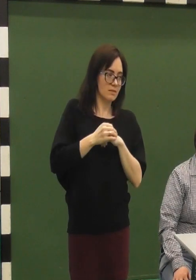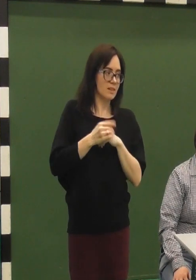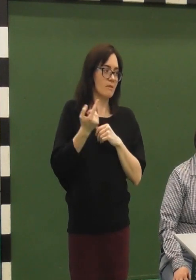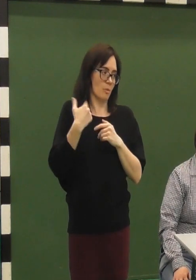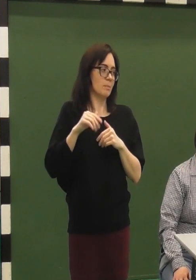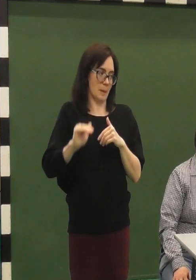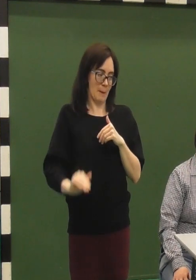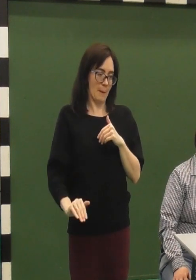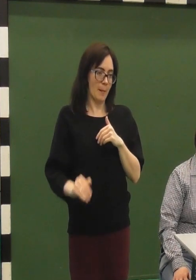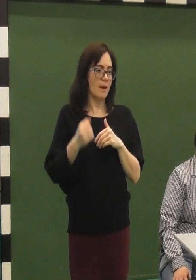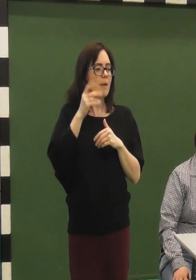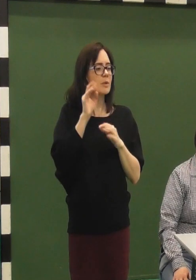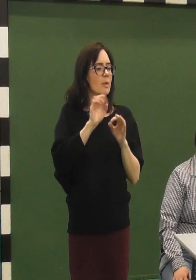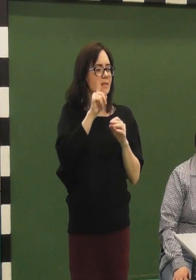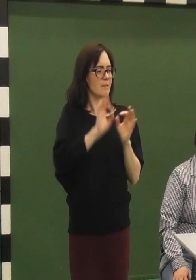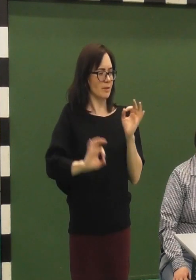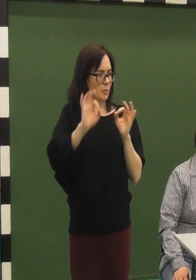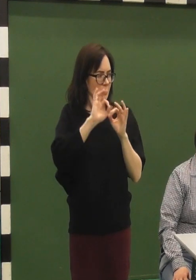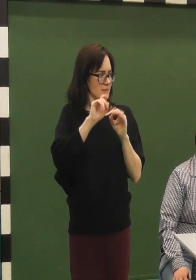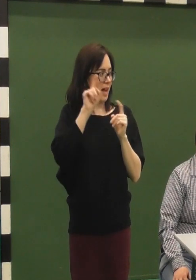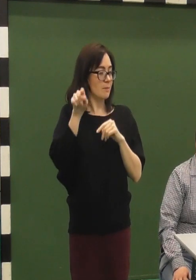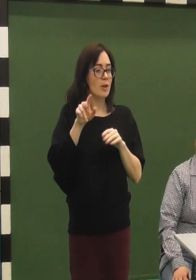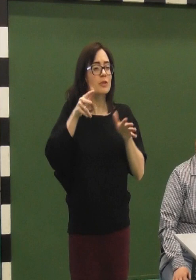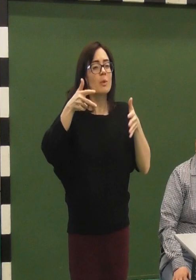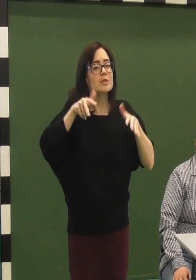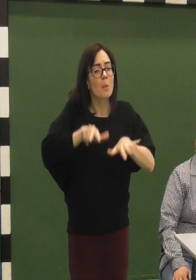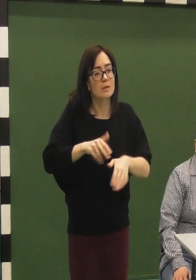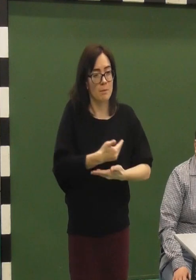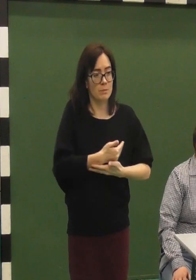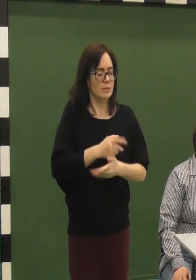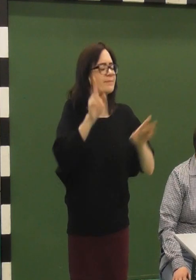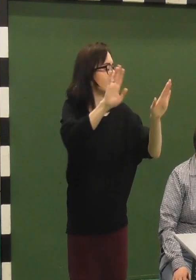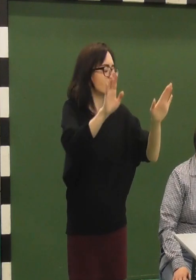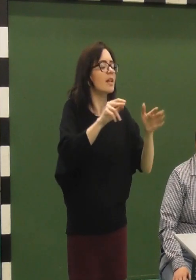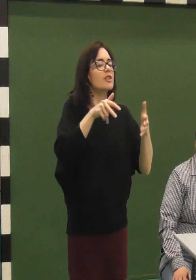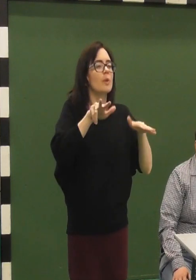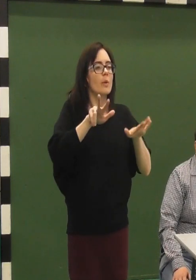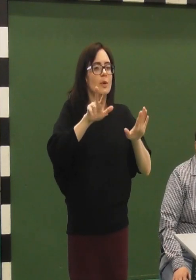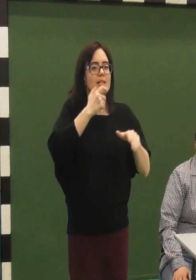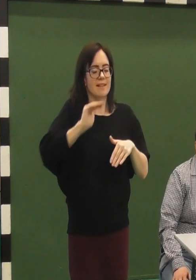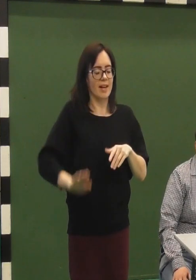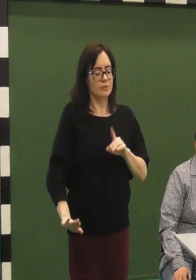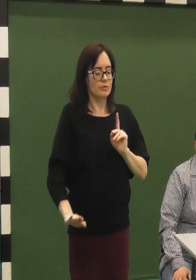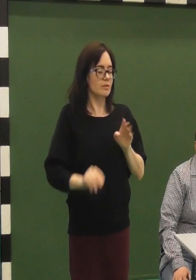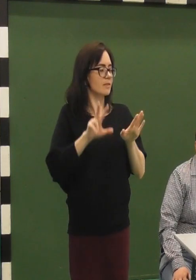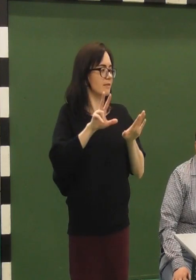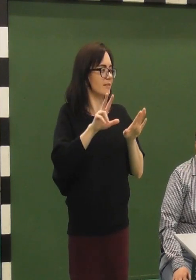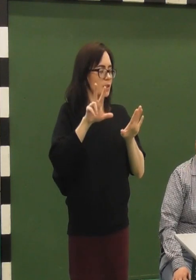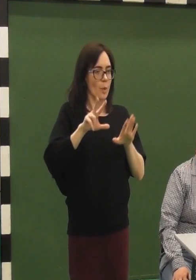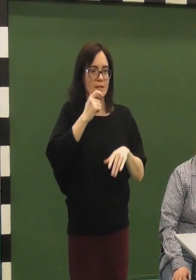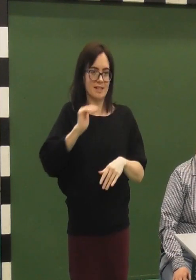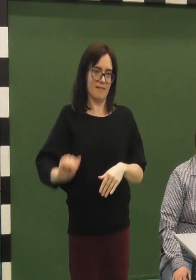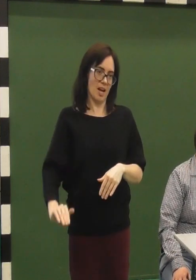kimentünk Németországba, 8 hónapos volt. 8 éves volt, nem 8 hónapos, 8 éves volt